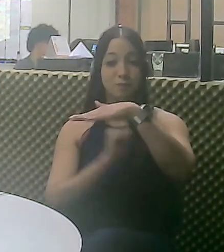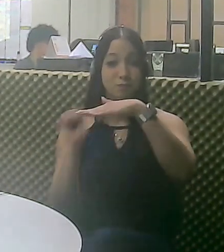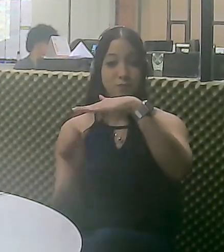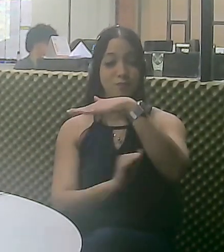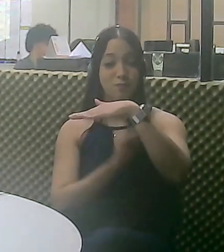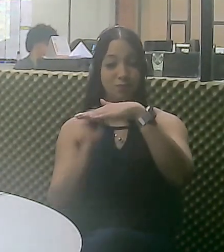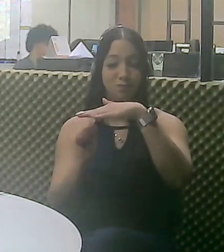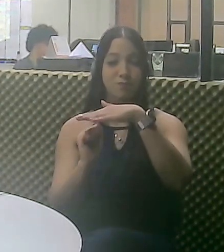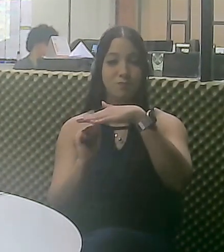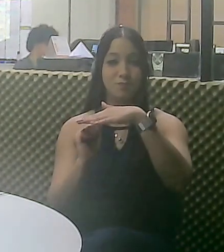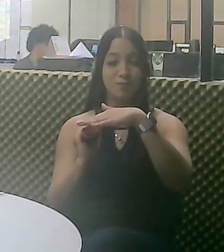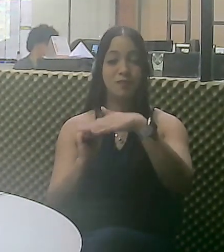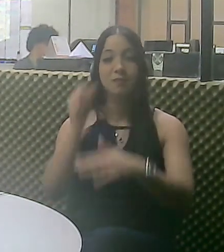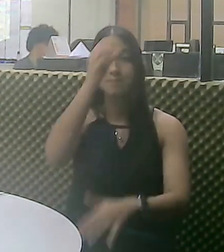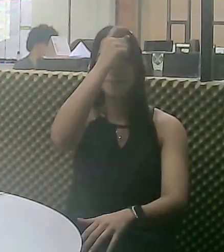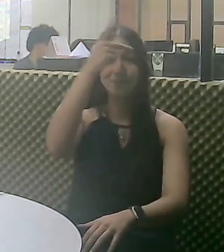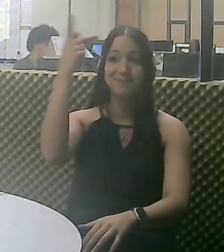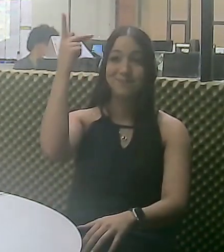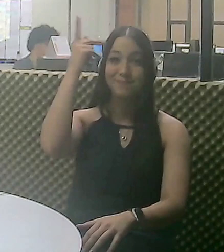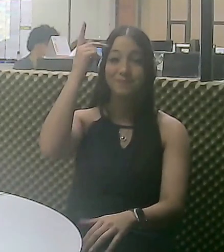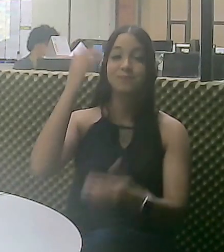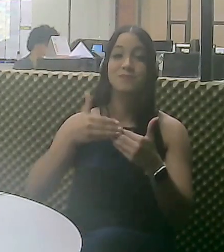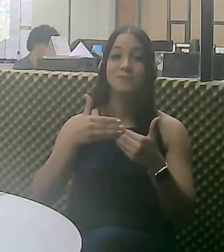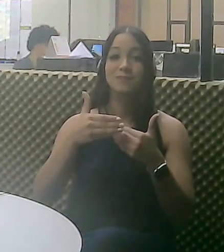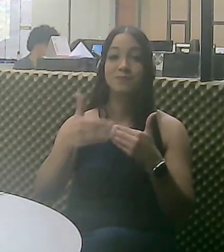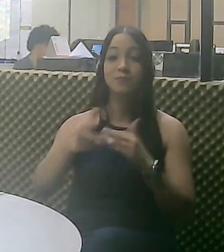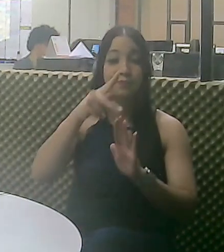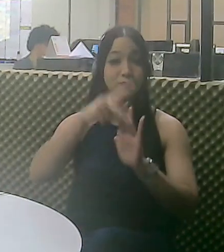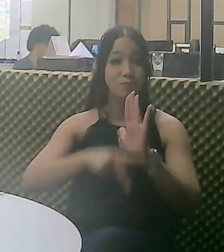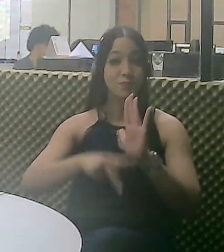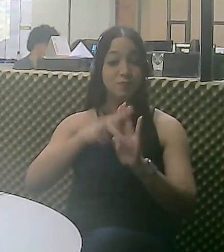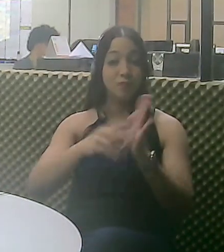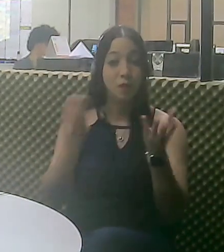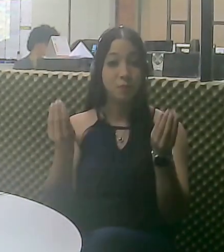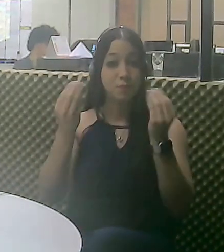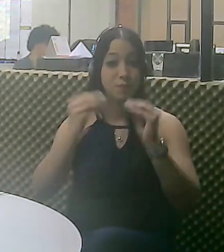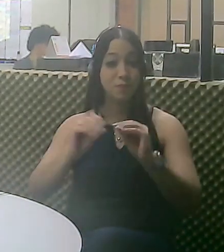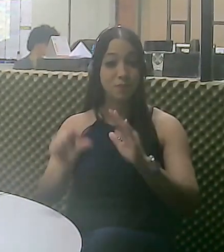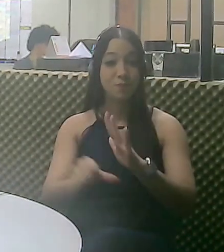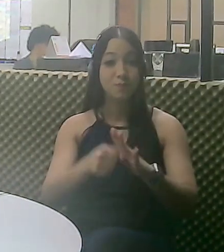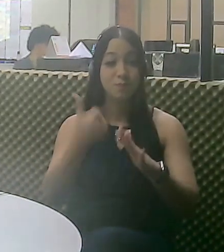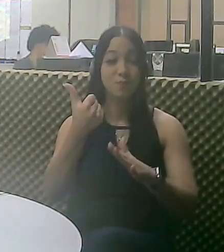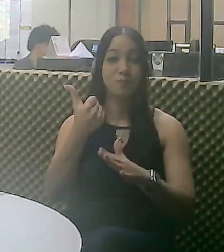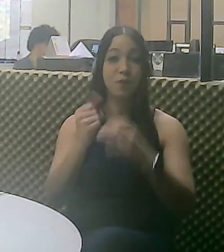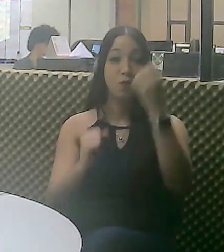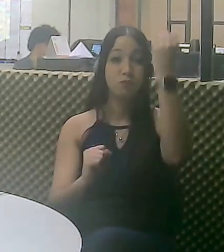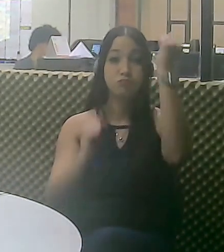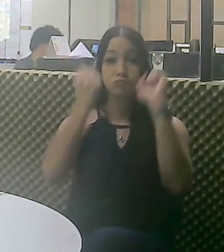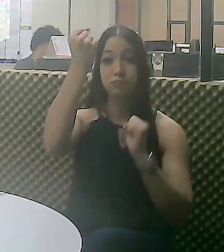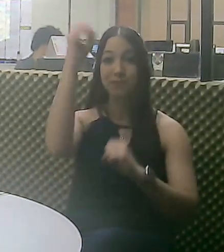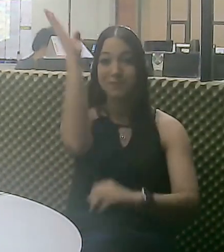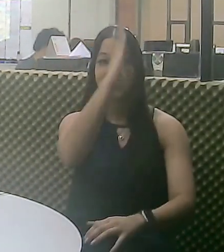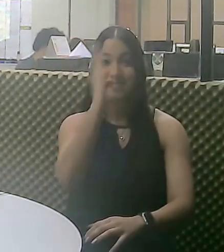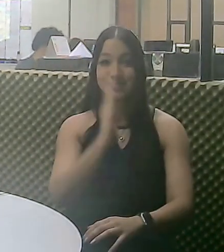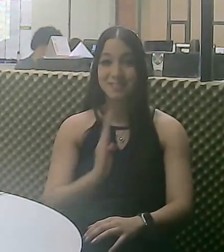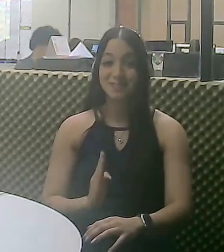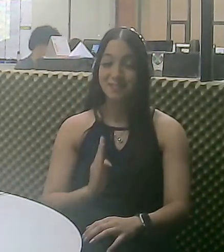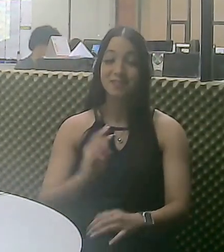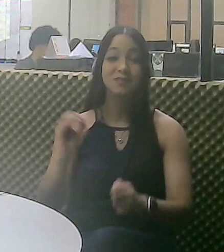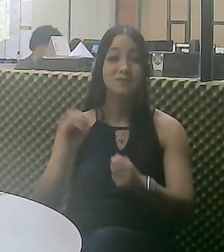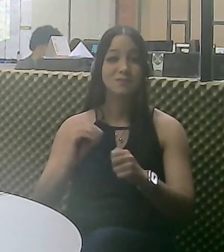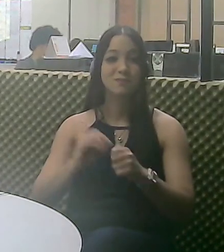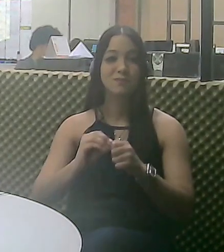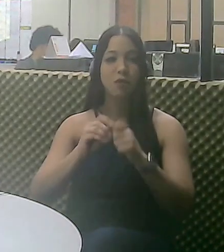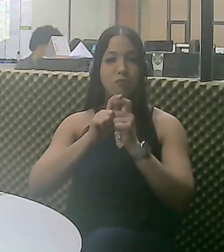água e esgoto o demae a prefeitura dará início ao projeto para implementar a primeira planta industrial do Brasil para a produção